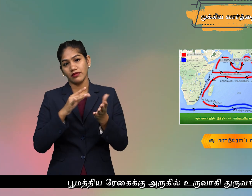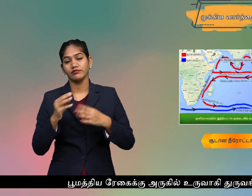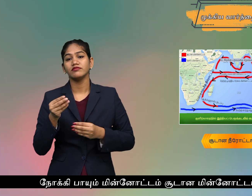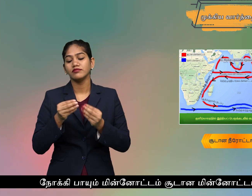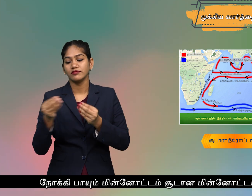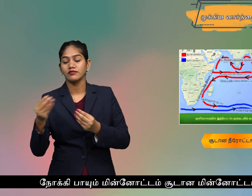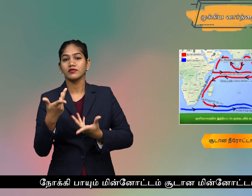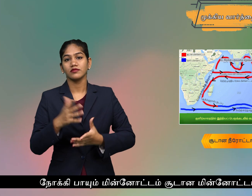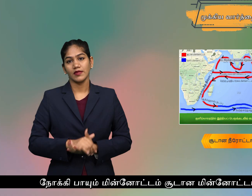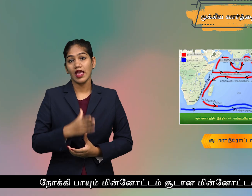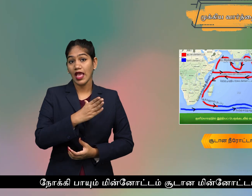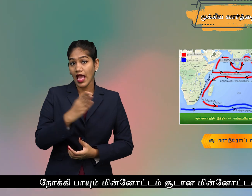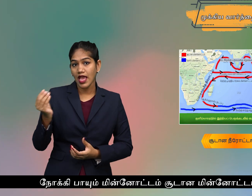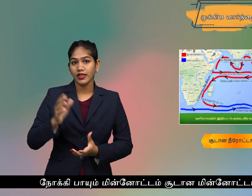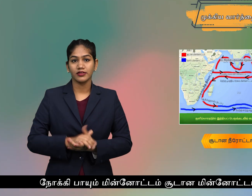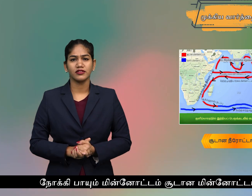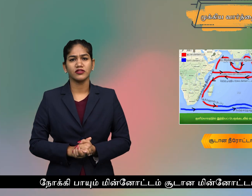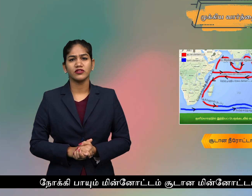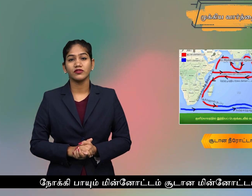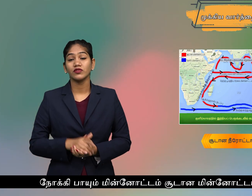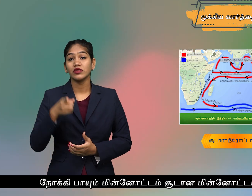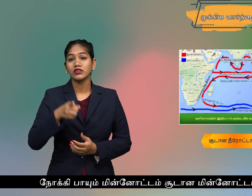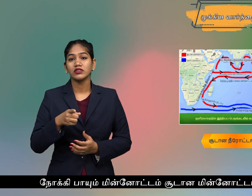நோக்கி பாயும் மின்னோட்டம் சூடான மின்னோட்டம் எனப்படும்.